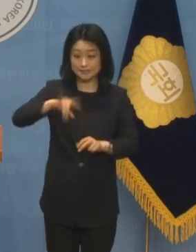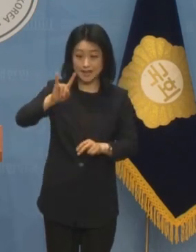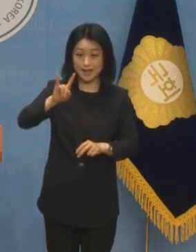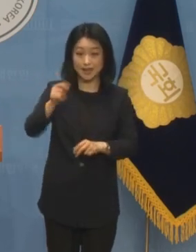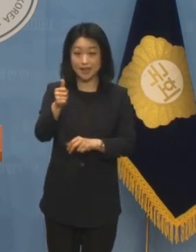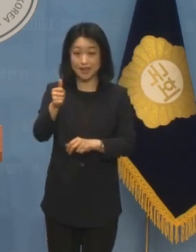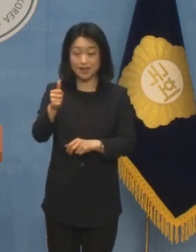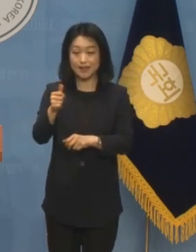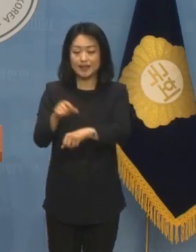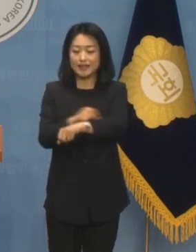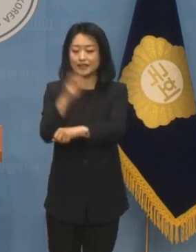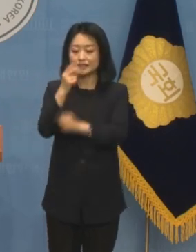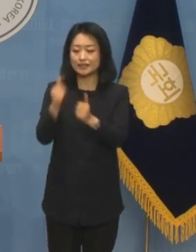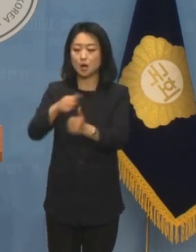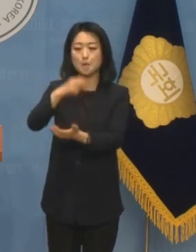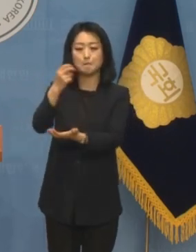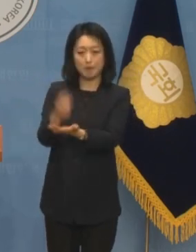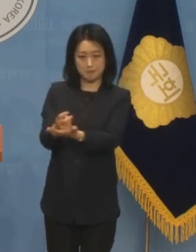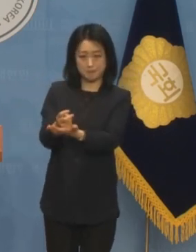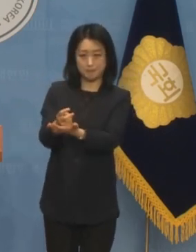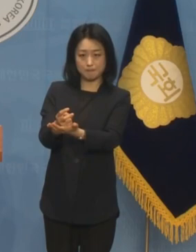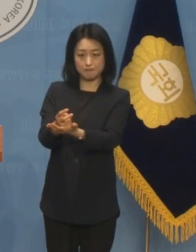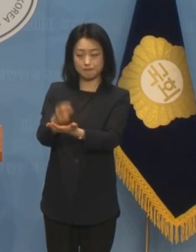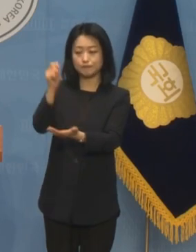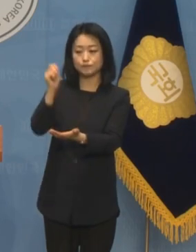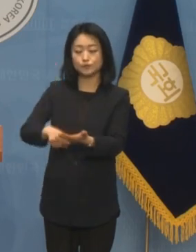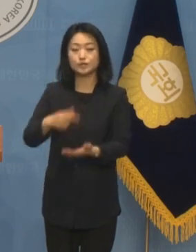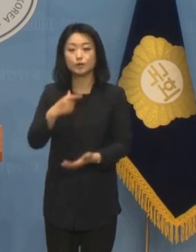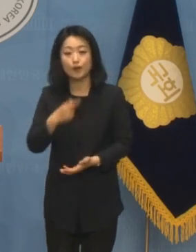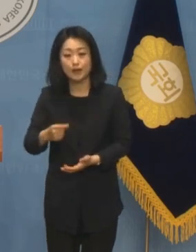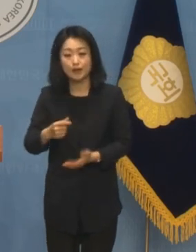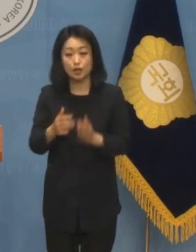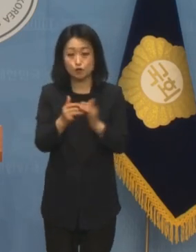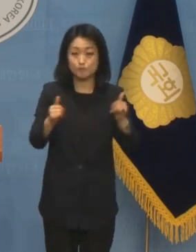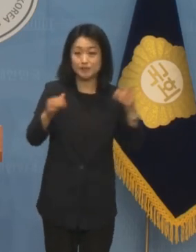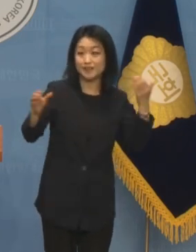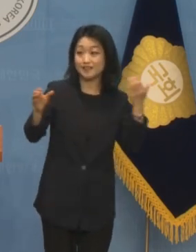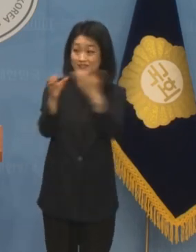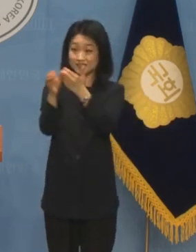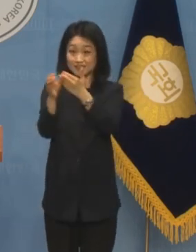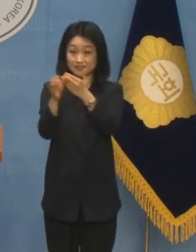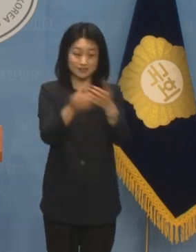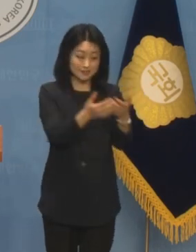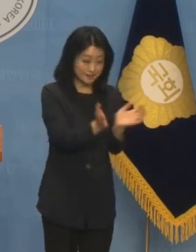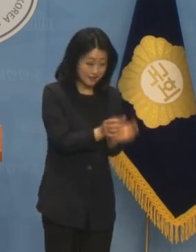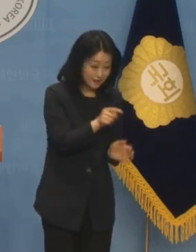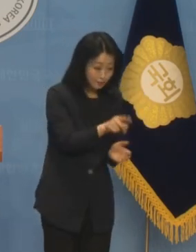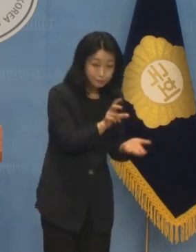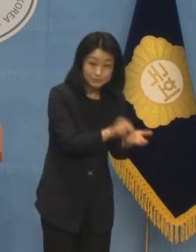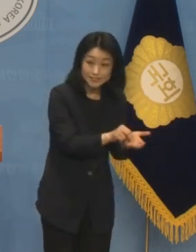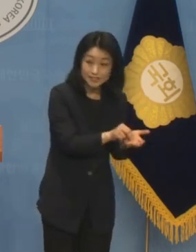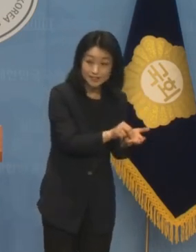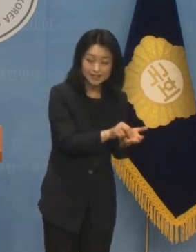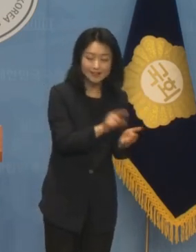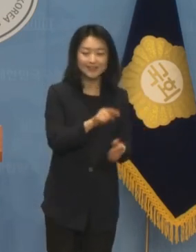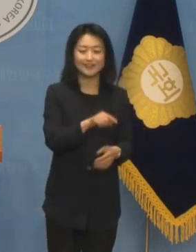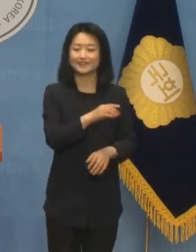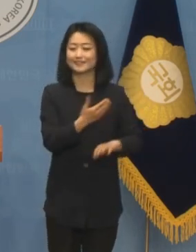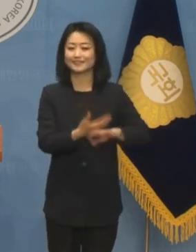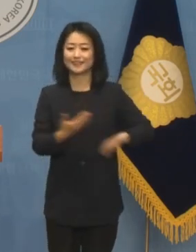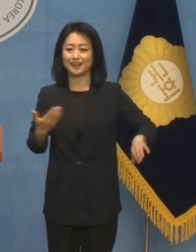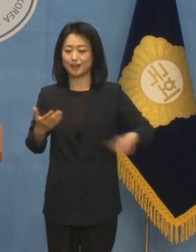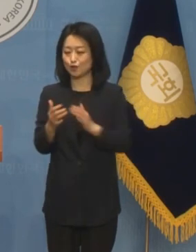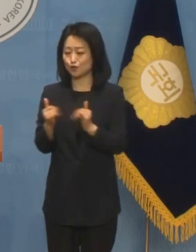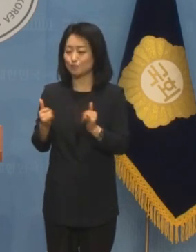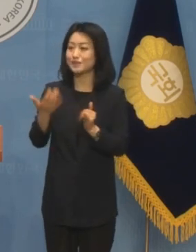특검법을 다시 추진할 것입니다. 우리 국민에 맞선 단일 대우가 아니라 국민과 함께하는 단일